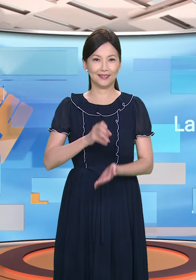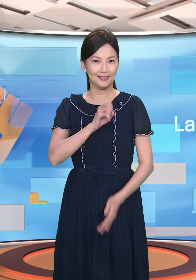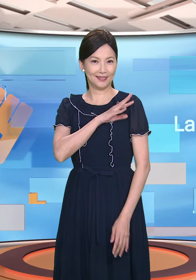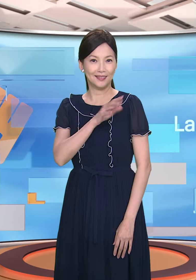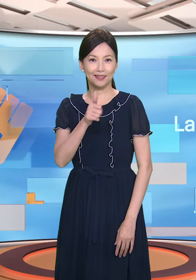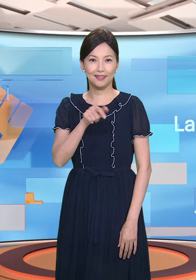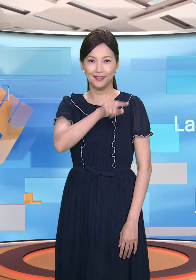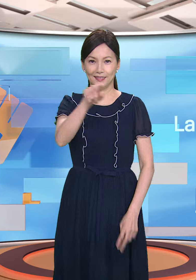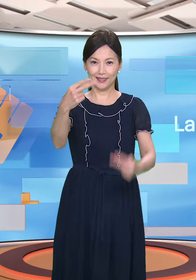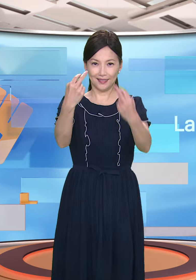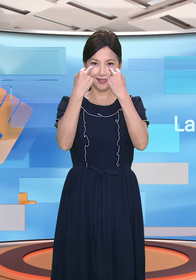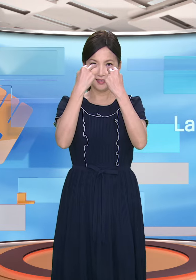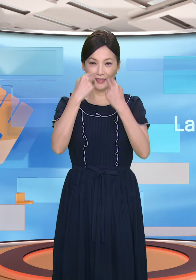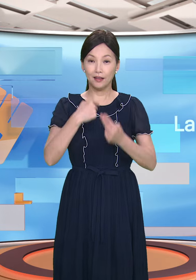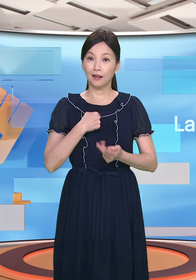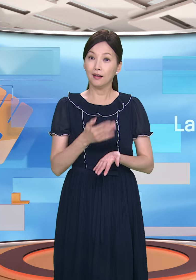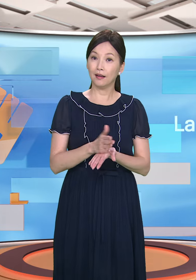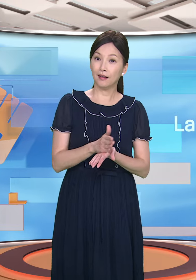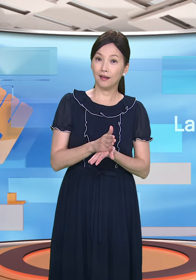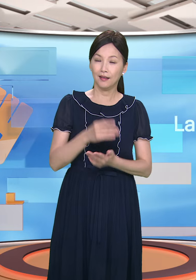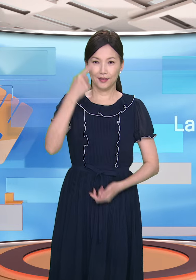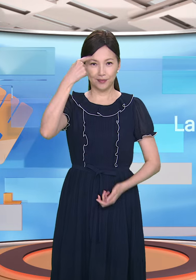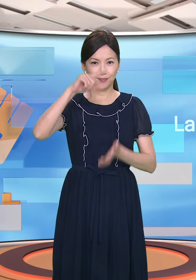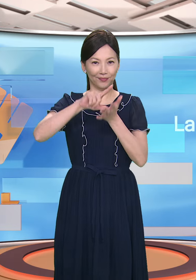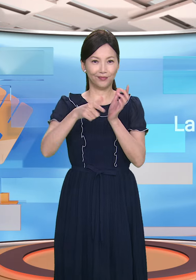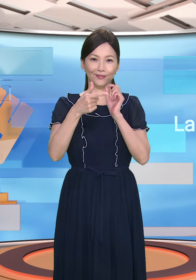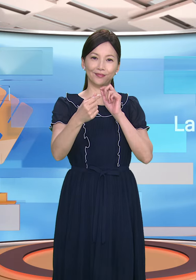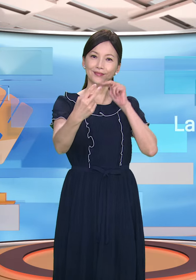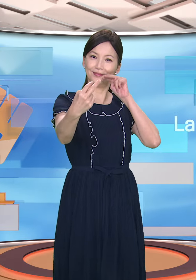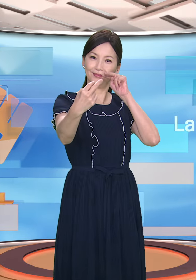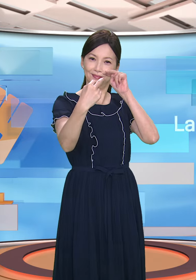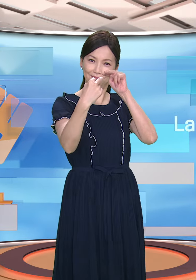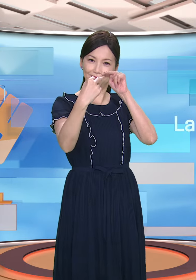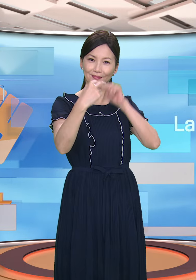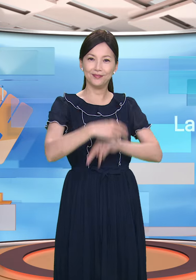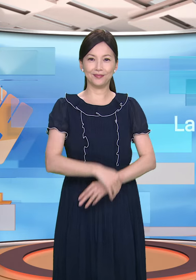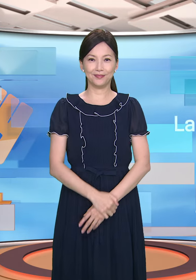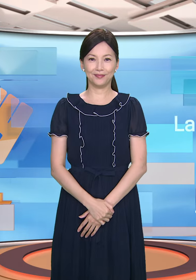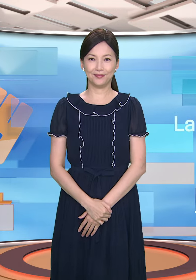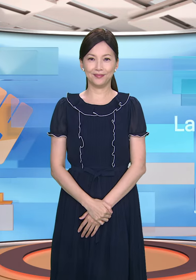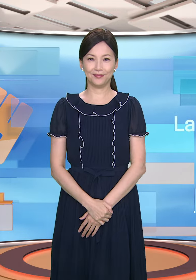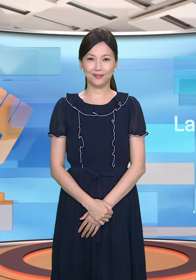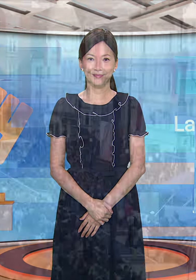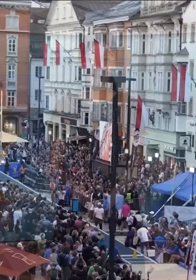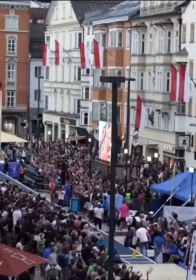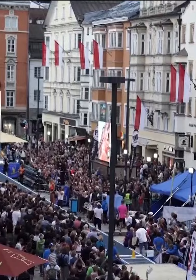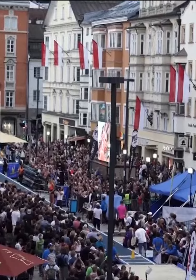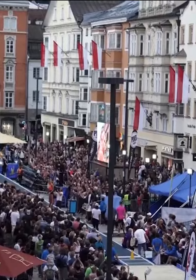感谢您收看今天的公视手语新闻，我是王小舒，明天同一时间再会。